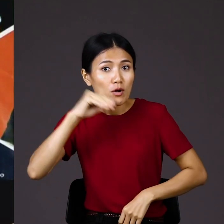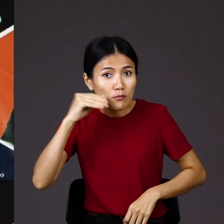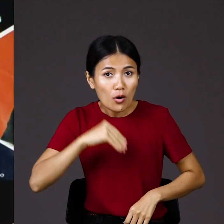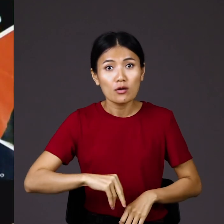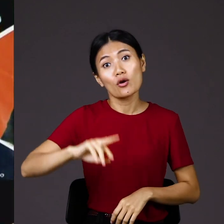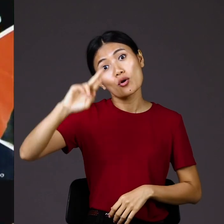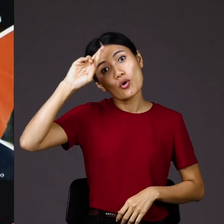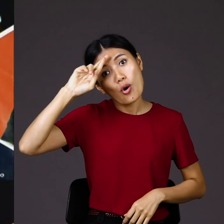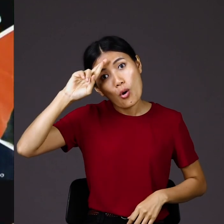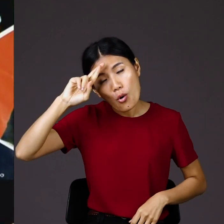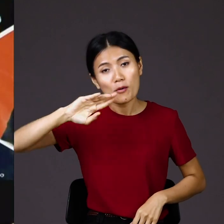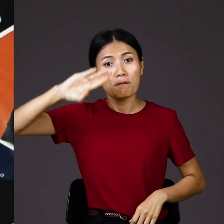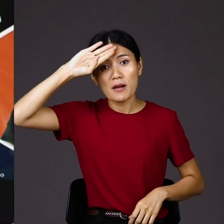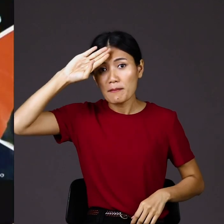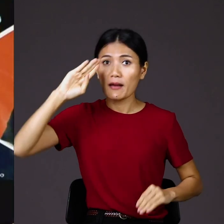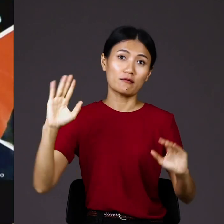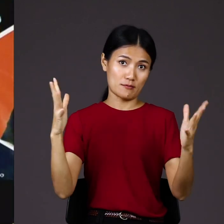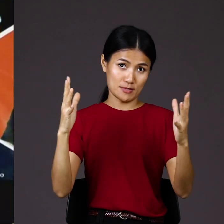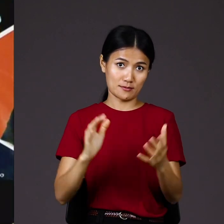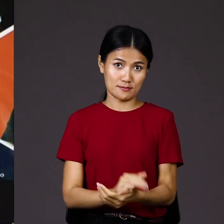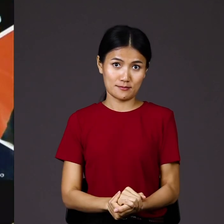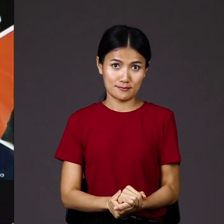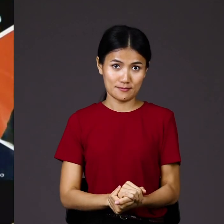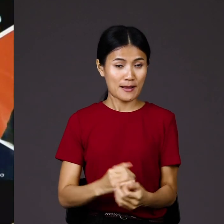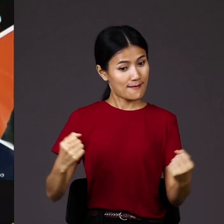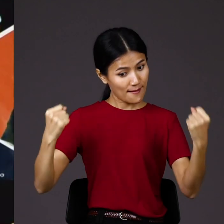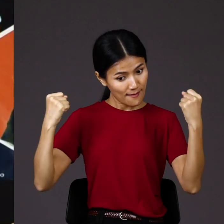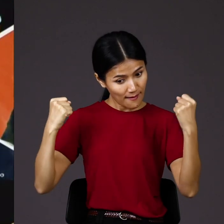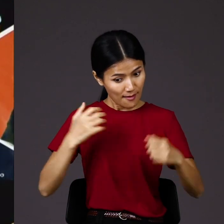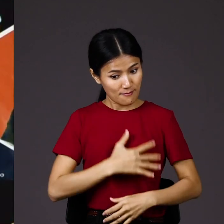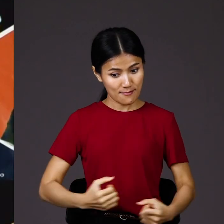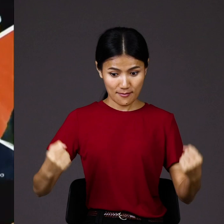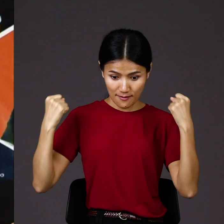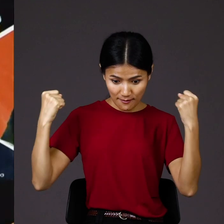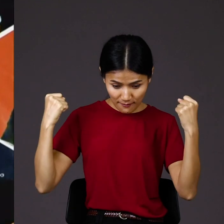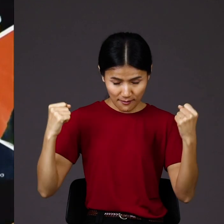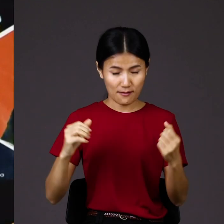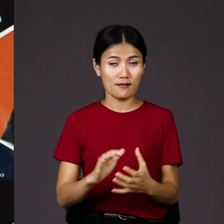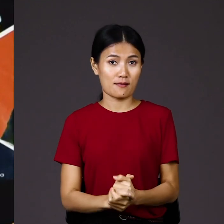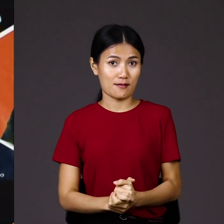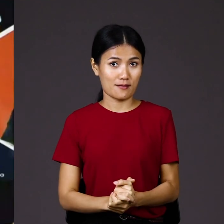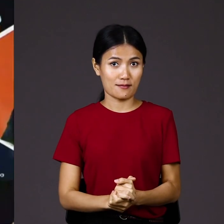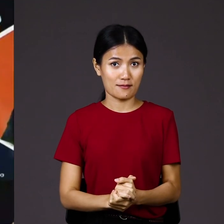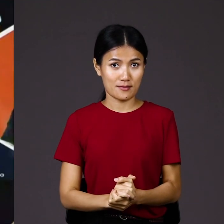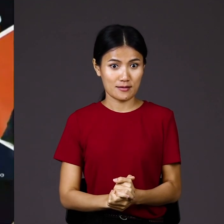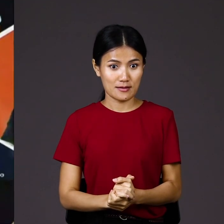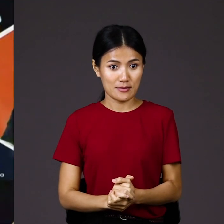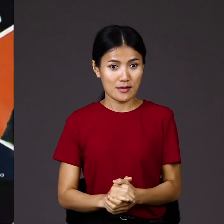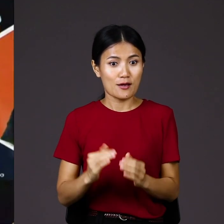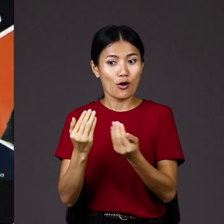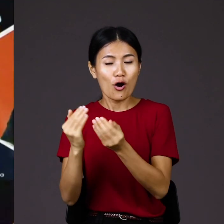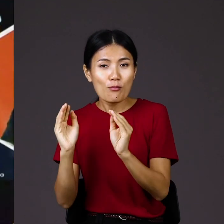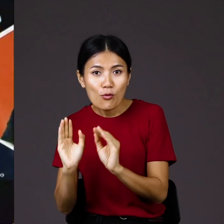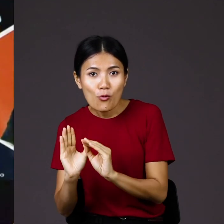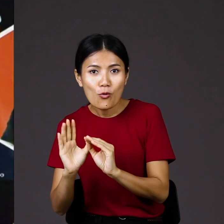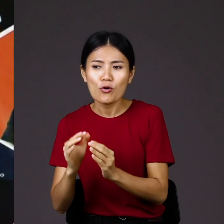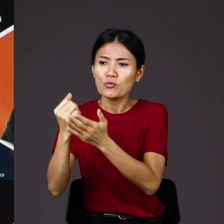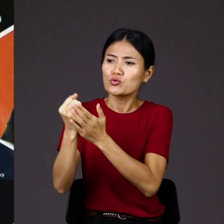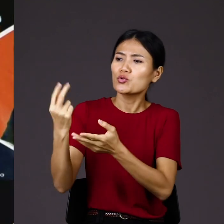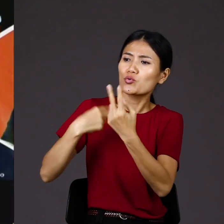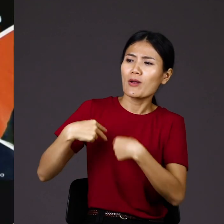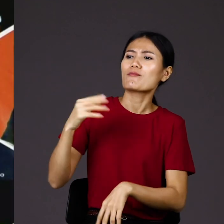วันอย่างสม่ำเสมอโอกาสจะเป็นโรคในบ้านปลายของชีวิตก็น้อยลงโอกาสจะต้องพึ่งพาสม